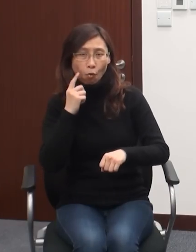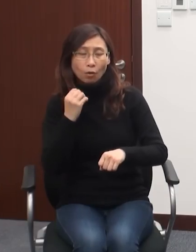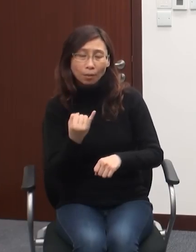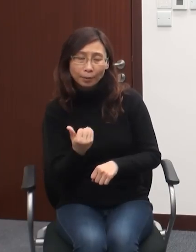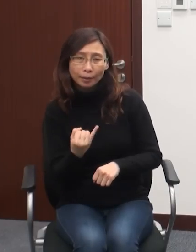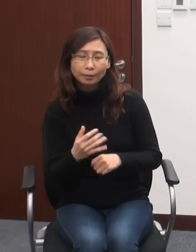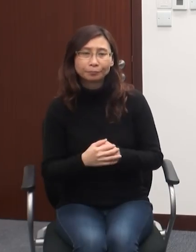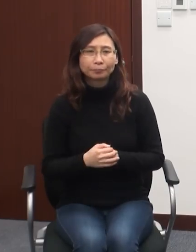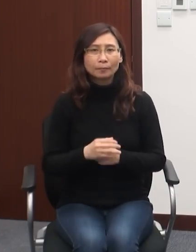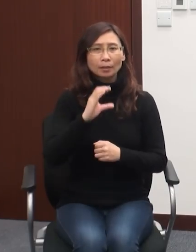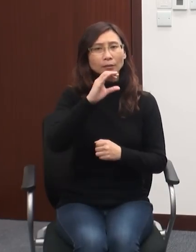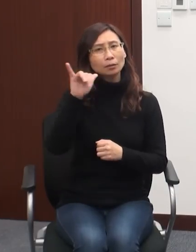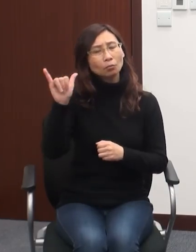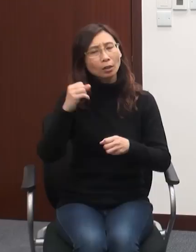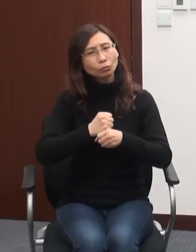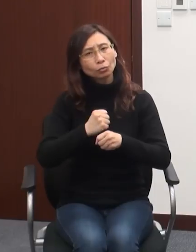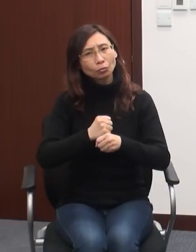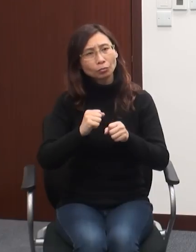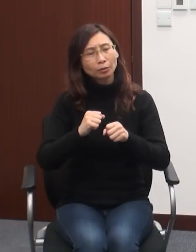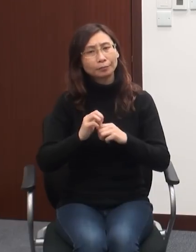CY 做嗰個低收入